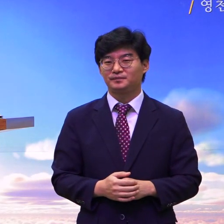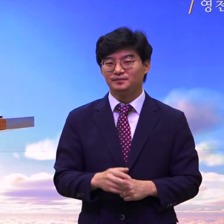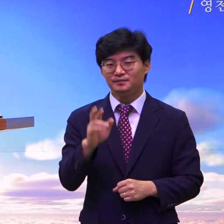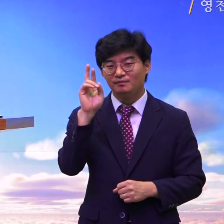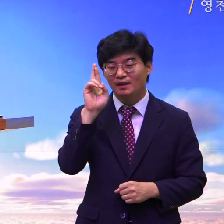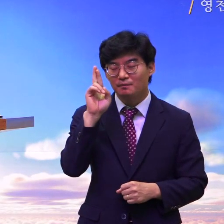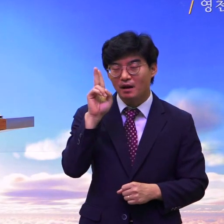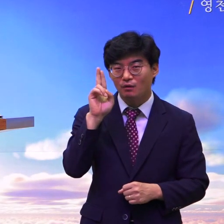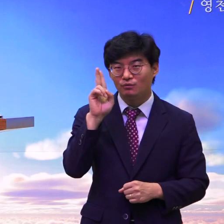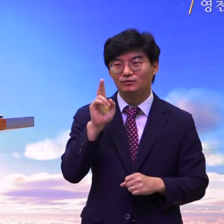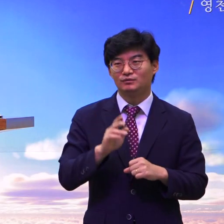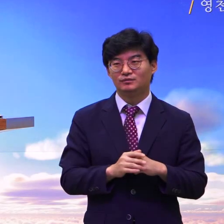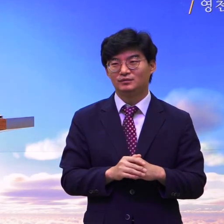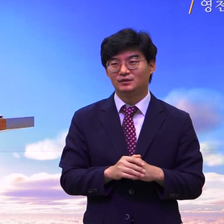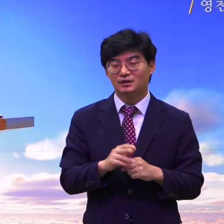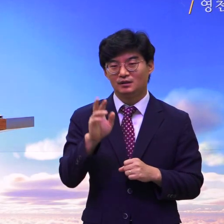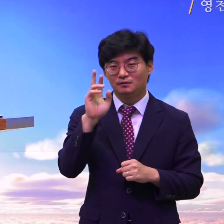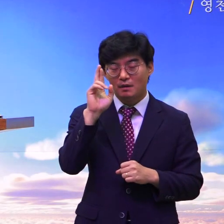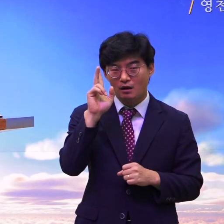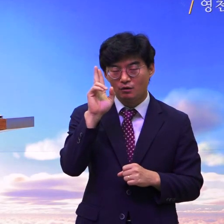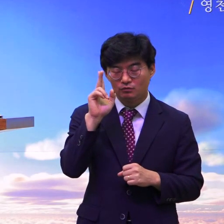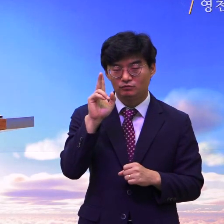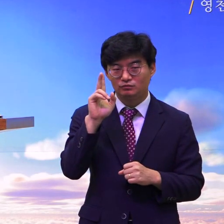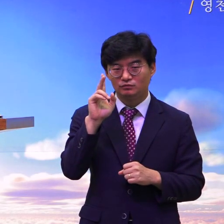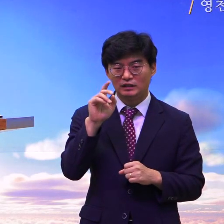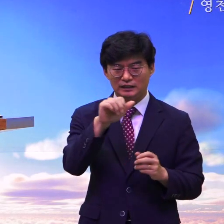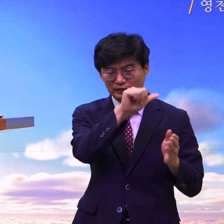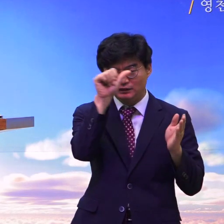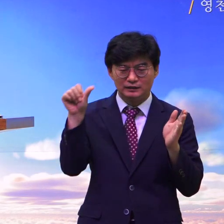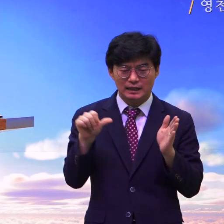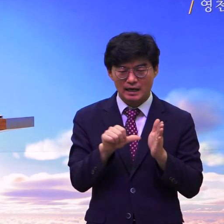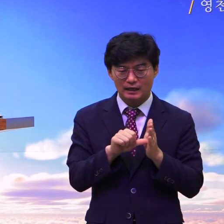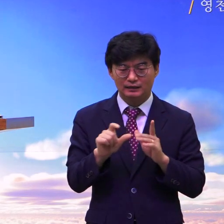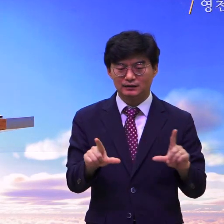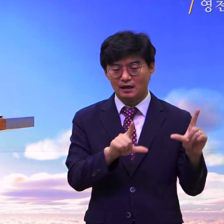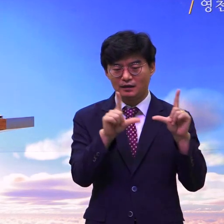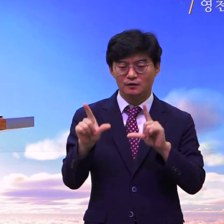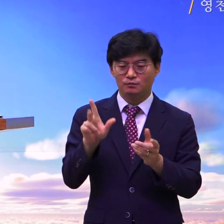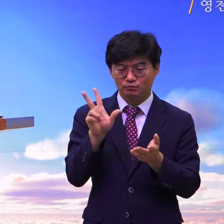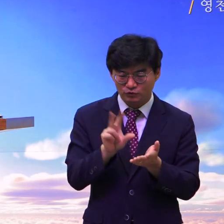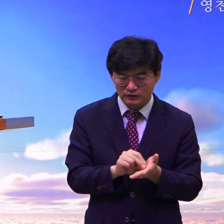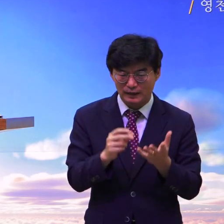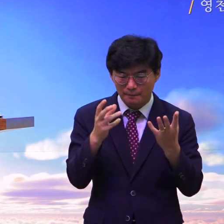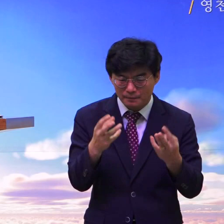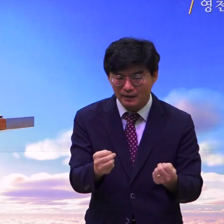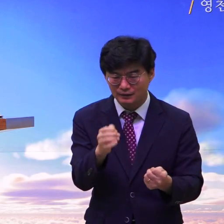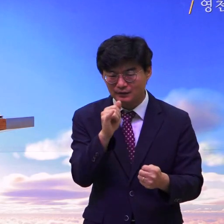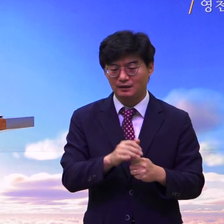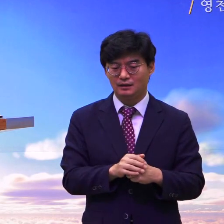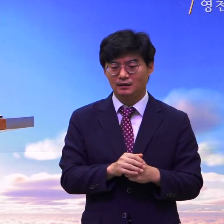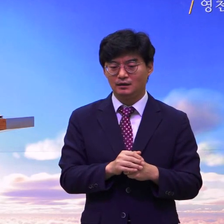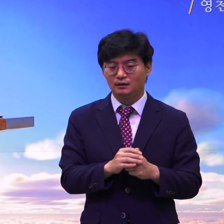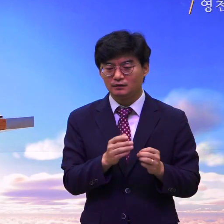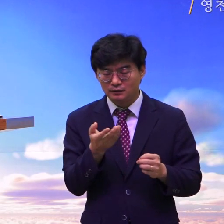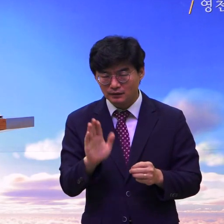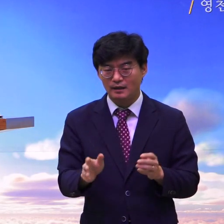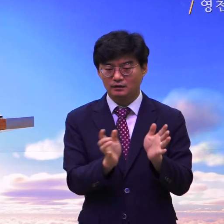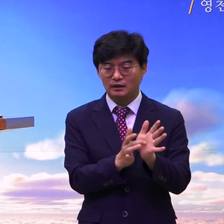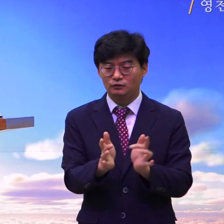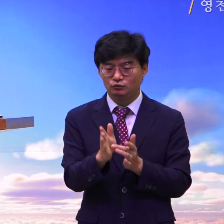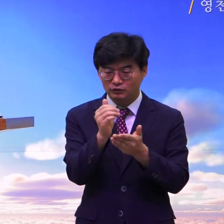바울에게 있었던 자신의 인생의 많은 문제들, 수많은 그 문제들이 예수 그리스도를 만나고 예수